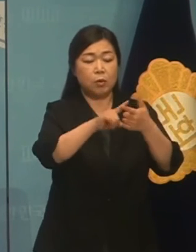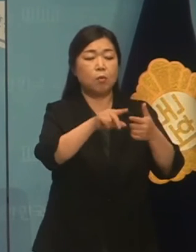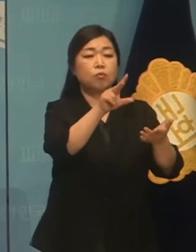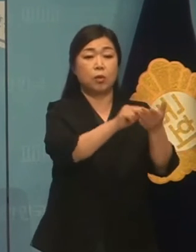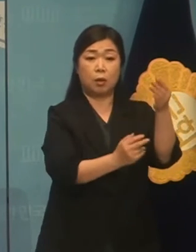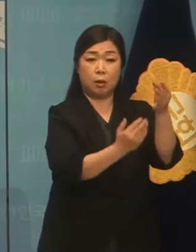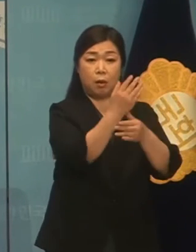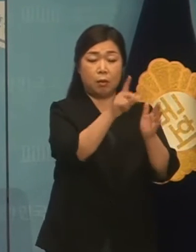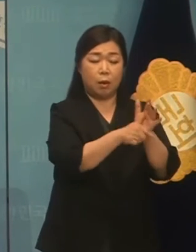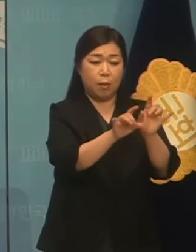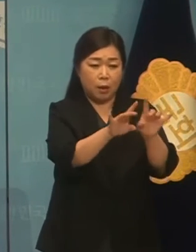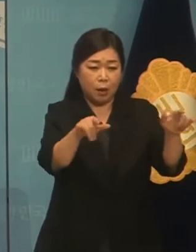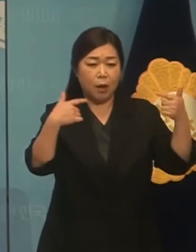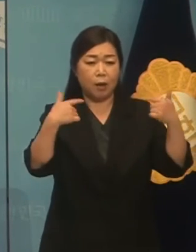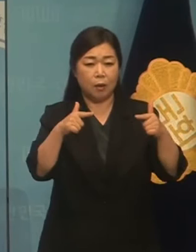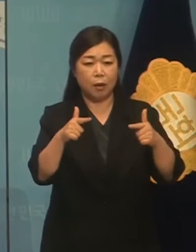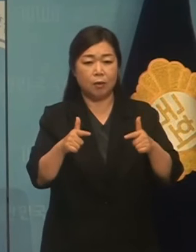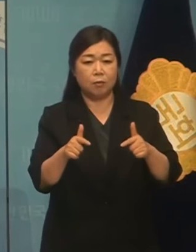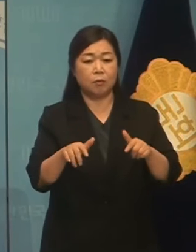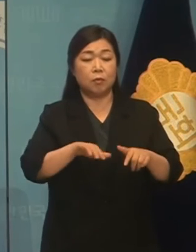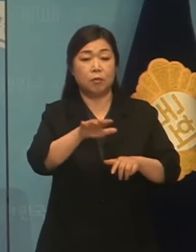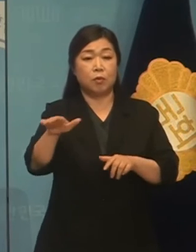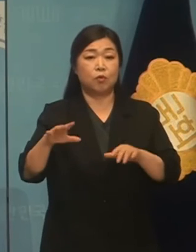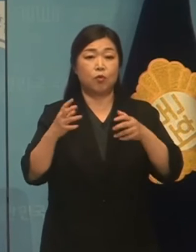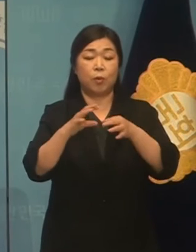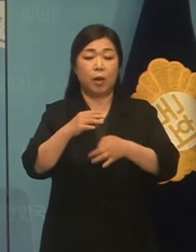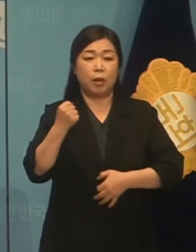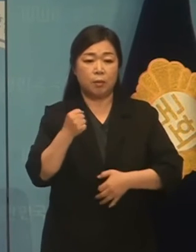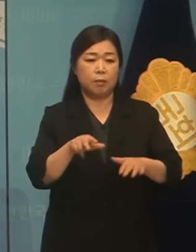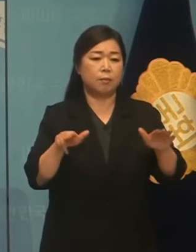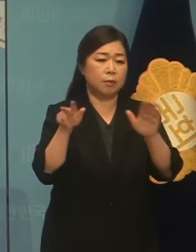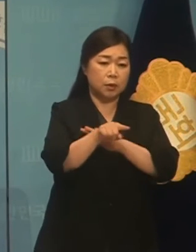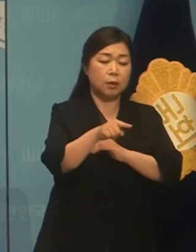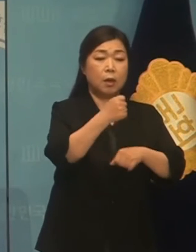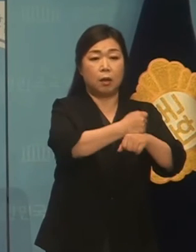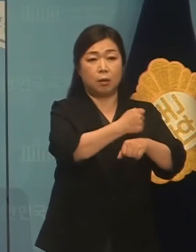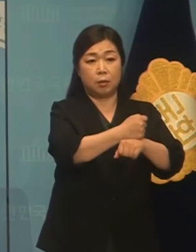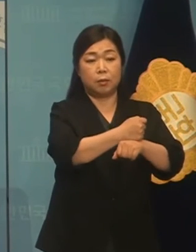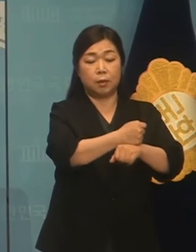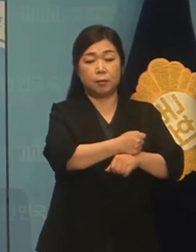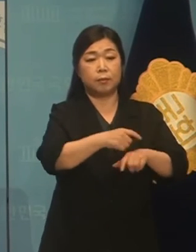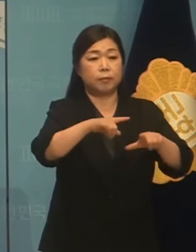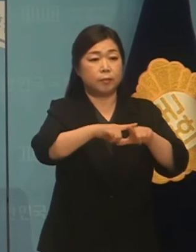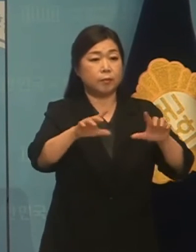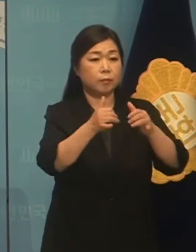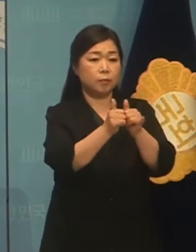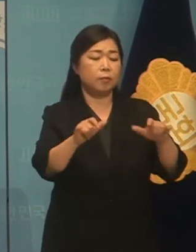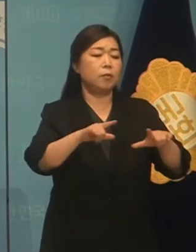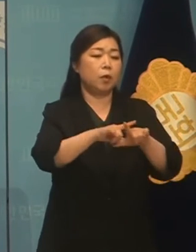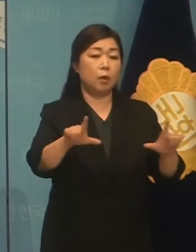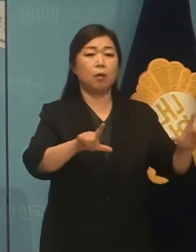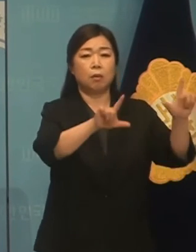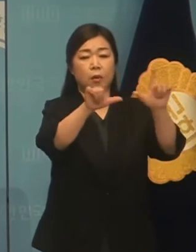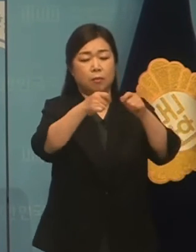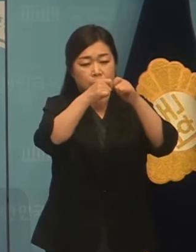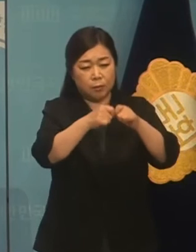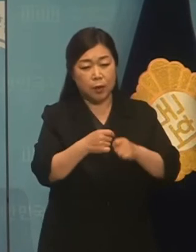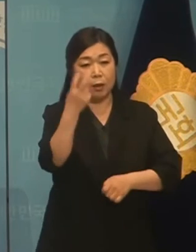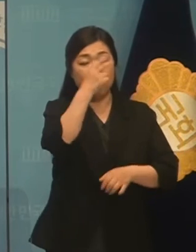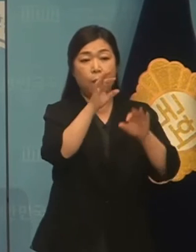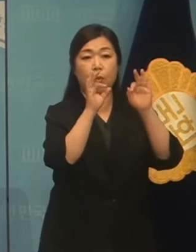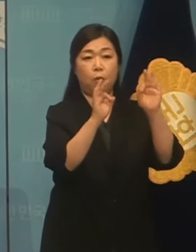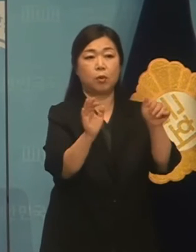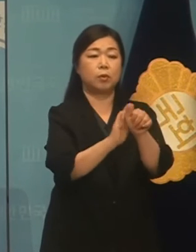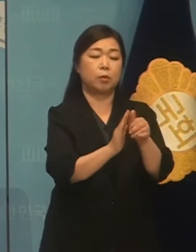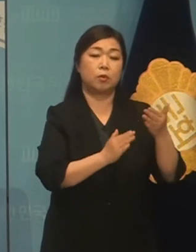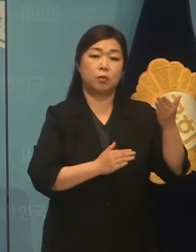이슈마다 반드시 우리 당이 현장에 있도록 하겠습니다. 평범한 국민의 일상적 삶을 꼼꼼하게 살피고